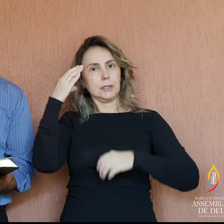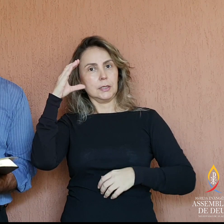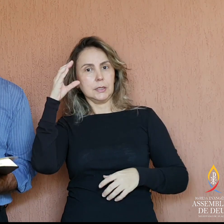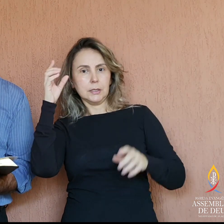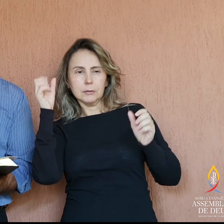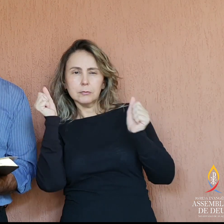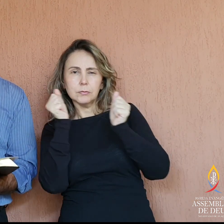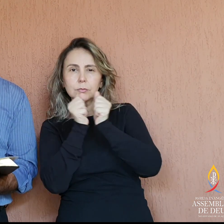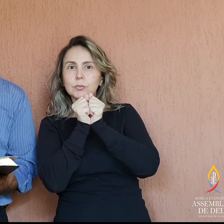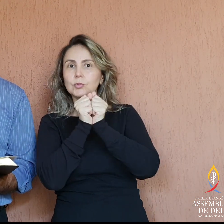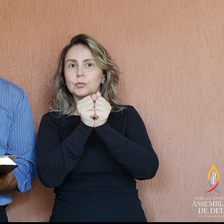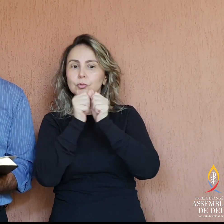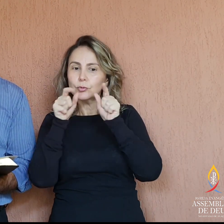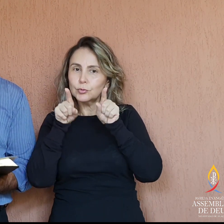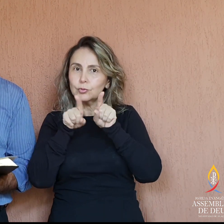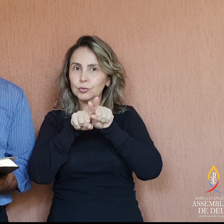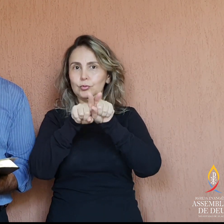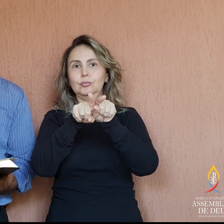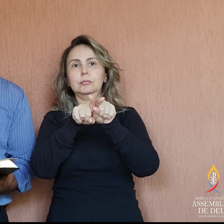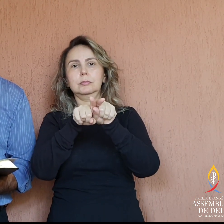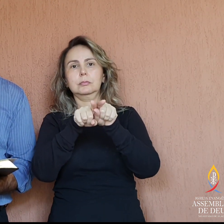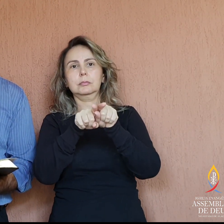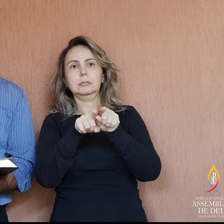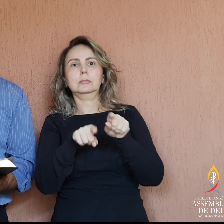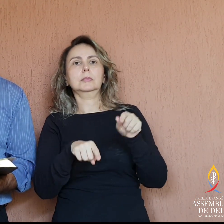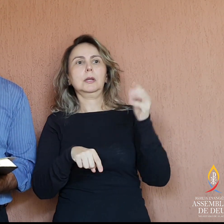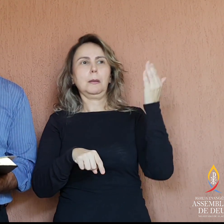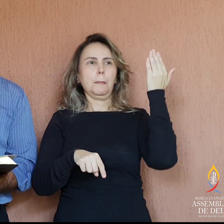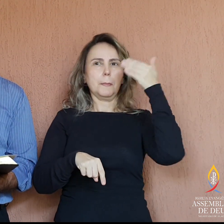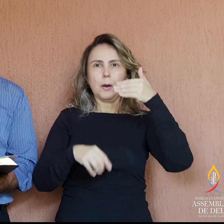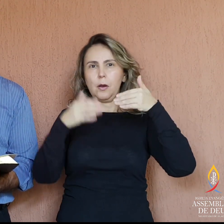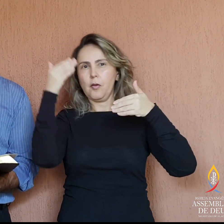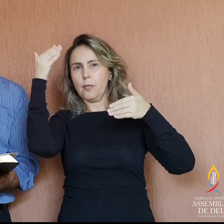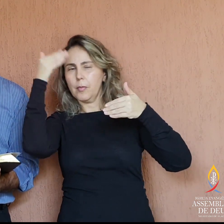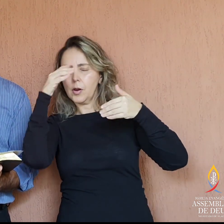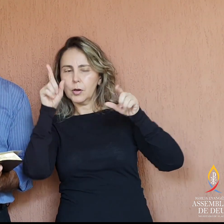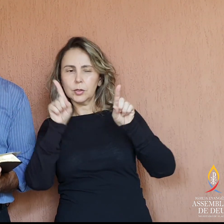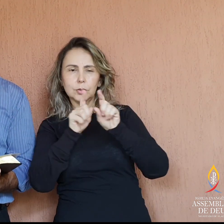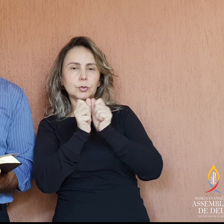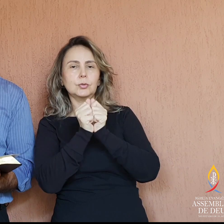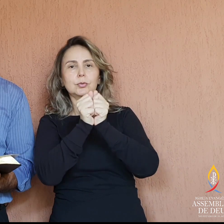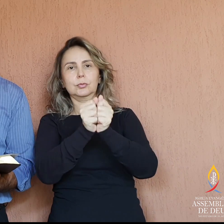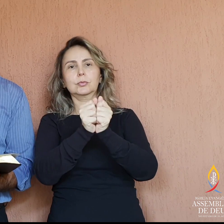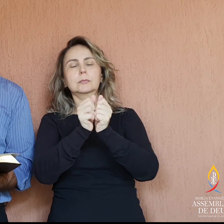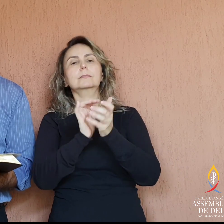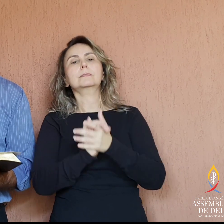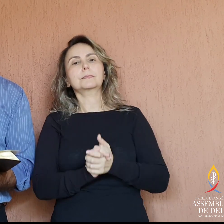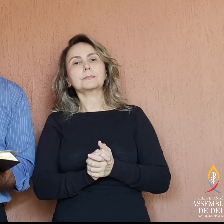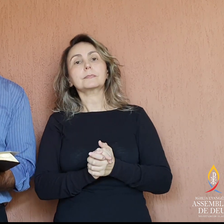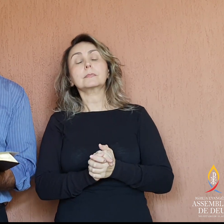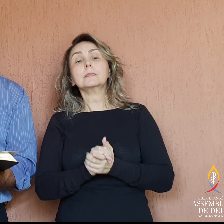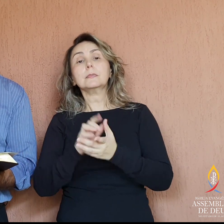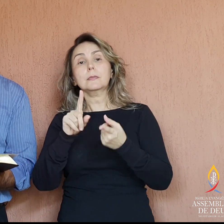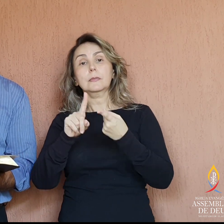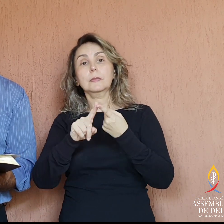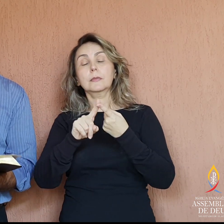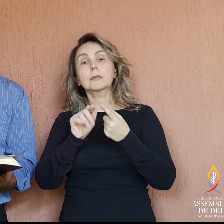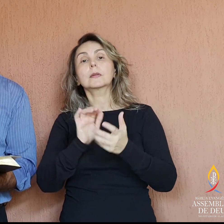juntas, uma provando a outra. É importante que você entenda isso.